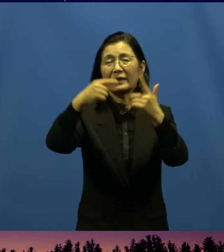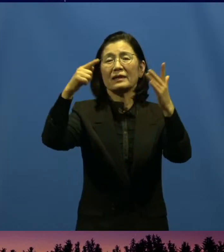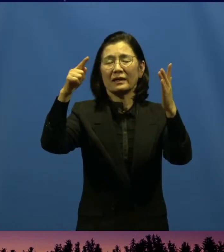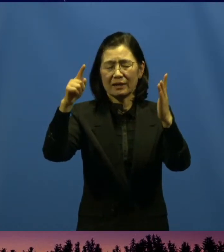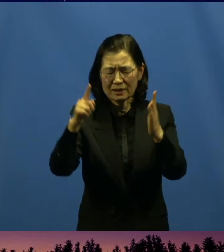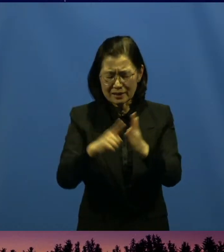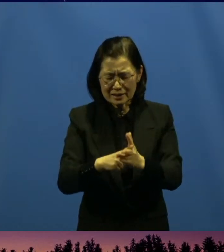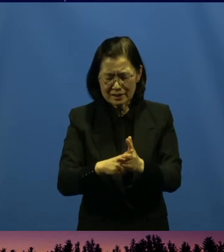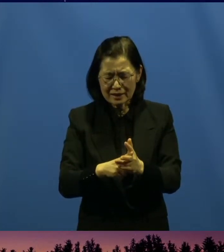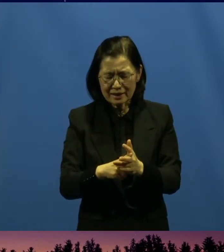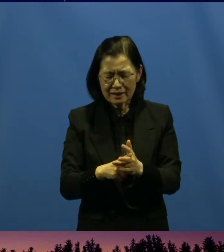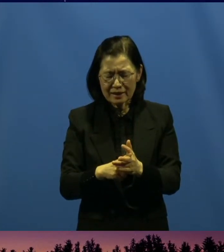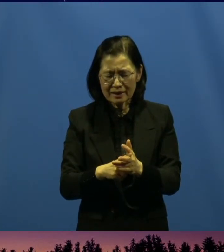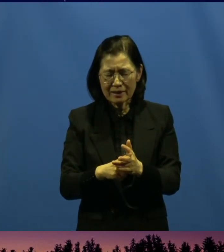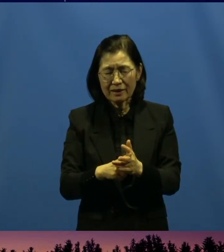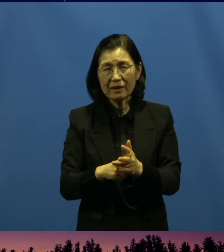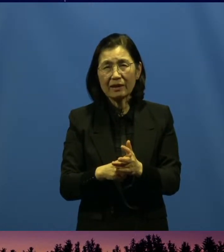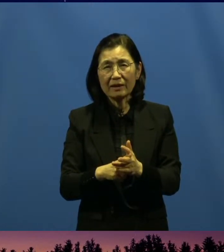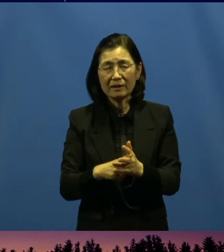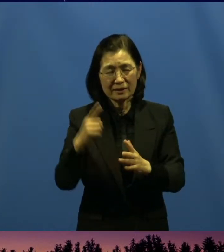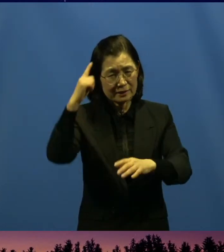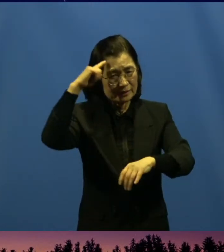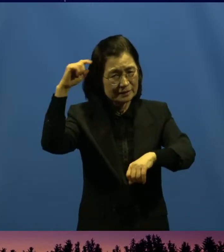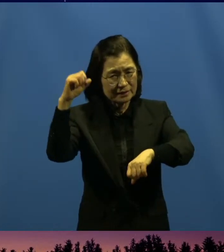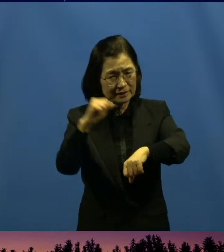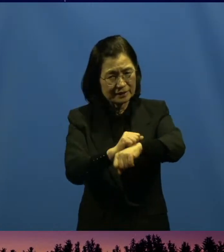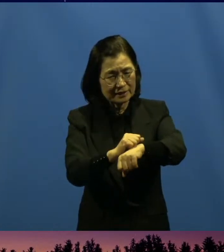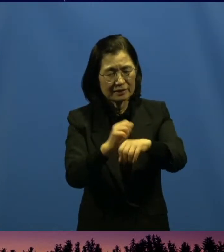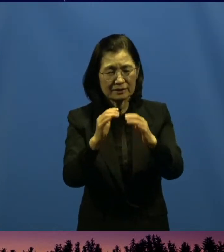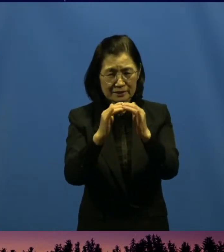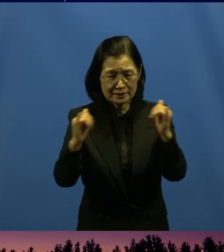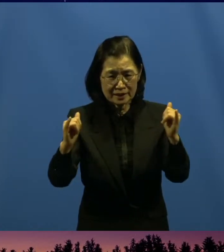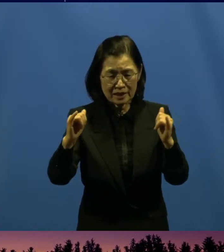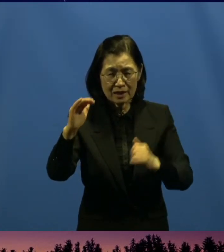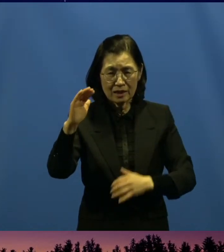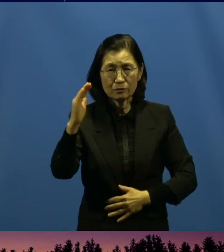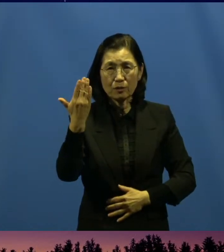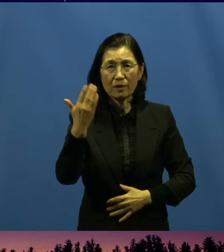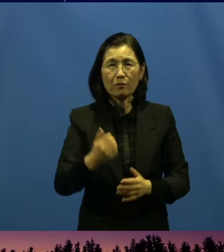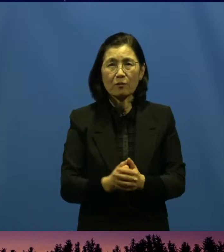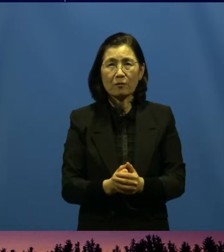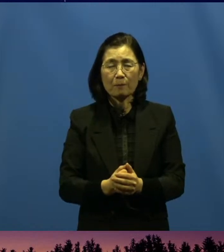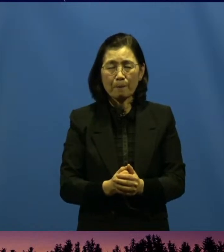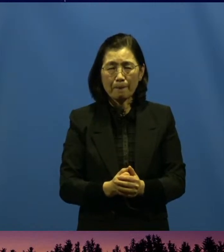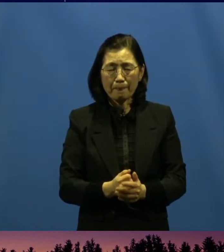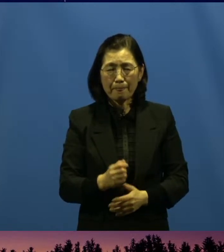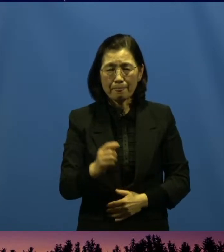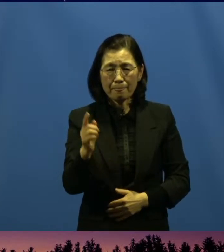지혜 없는 자 같지 말고 지혜 있는 자가 되어서 어떻게 행할지 자세히 주의하여